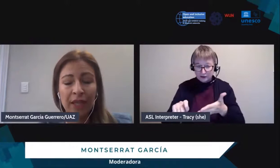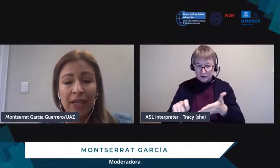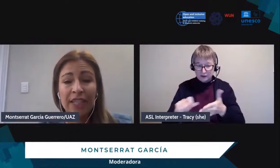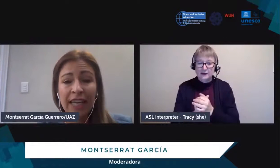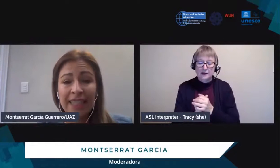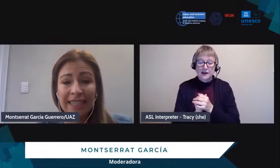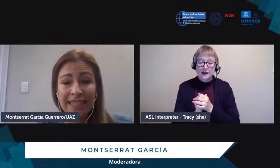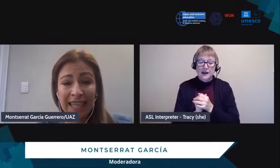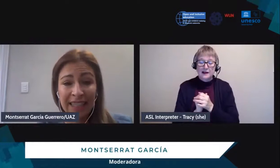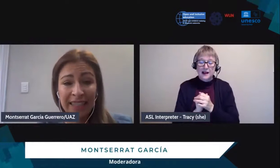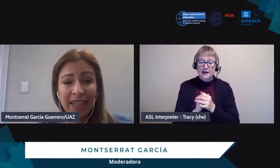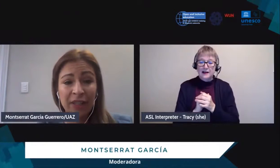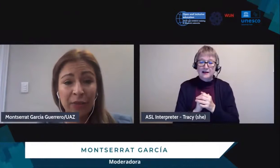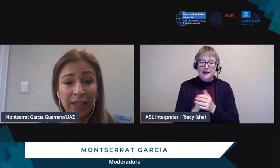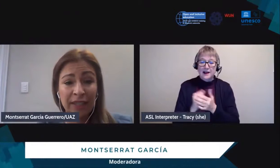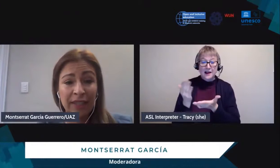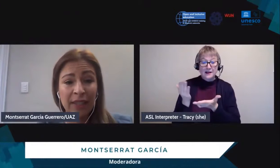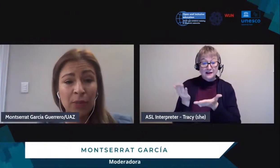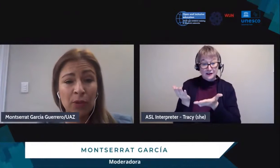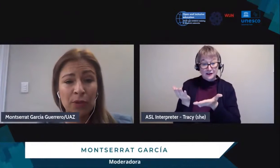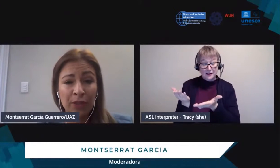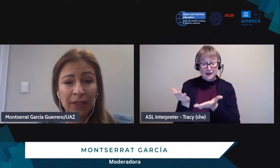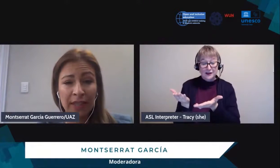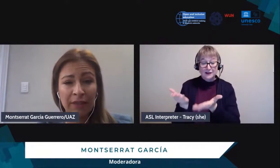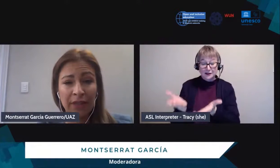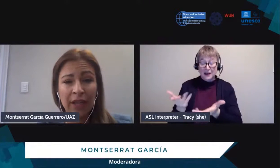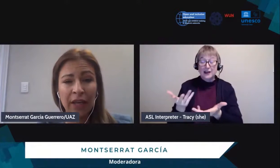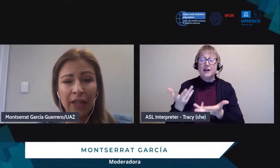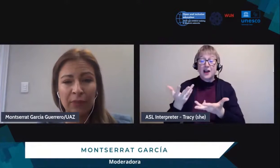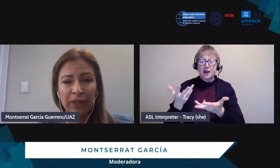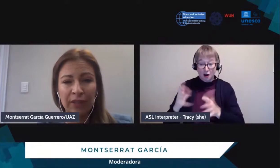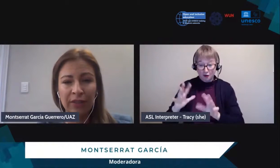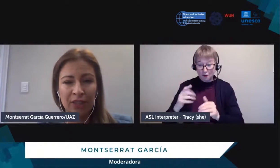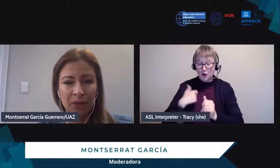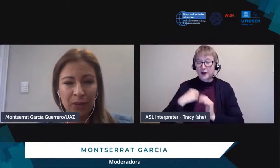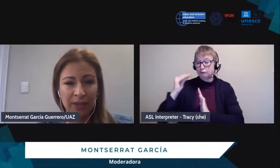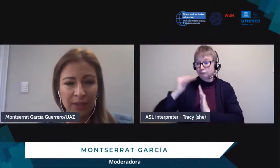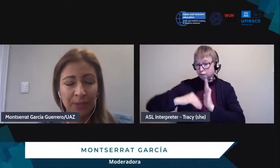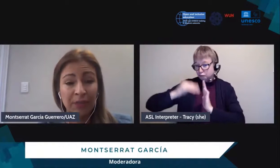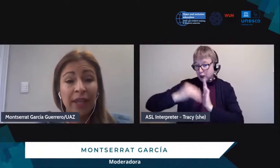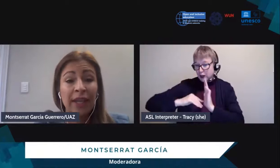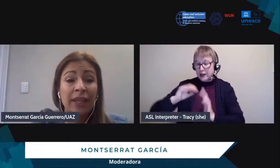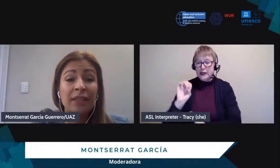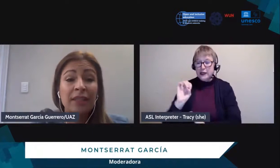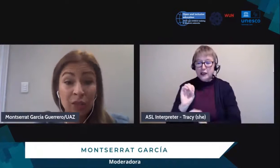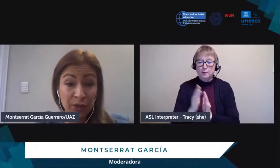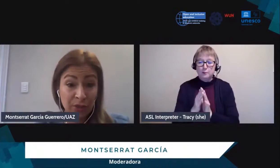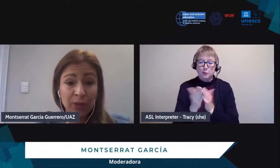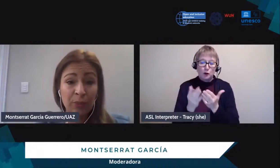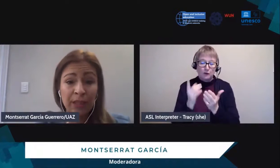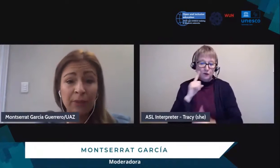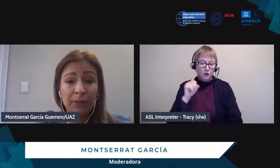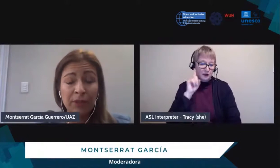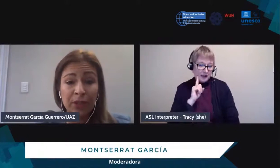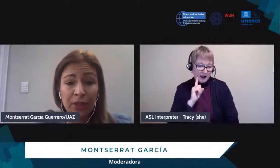diseñado y creado e-books también para aquellos estudiantes con sordera y dificultad auditiva. Es